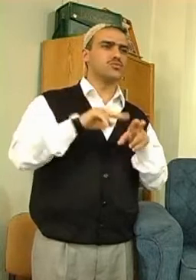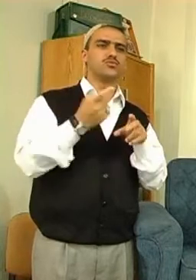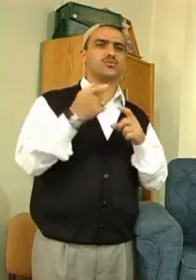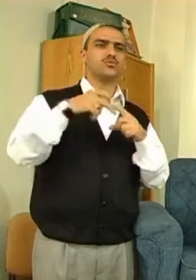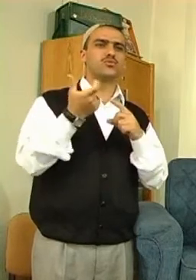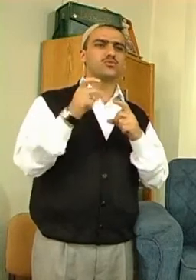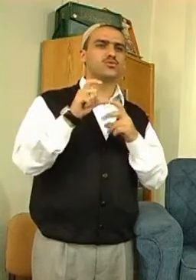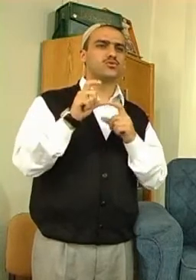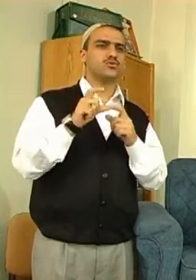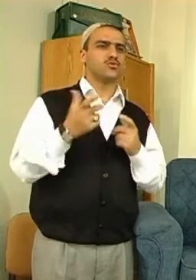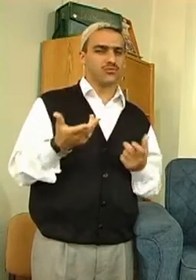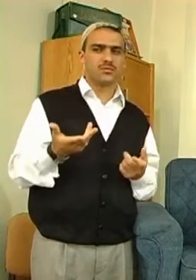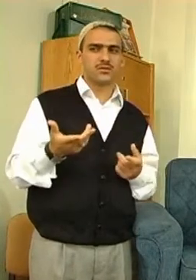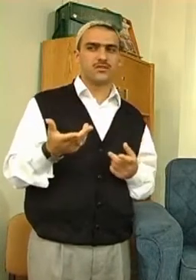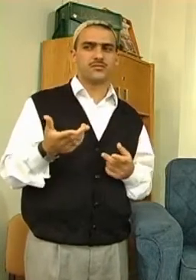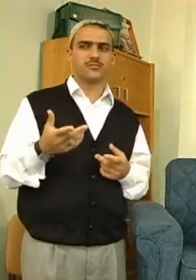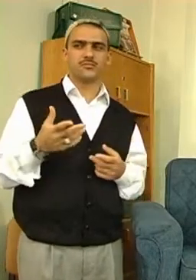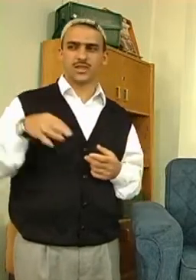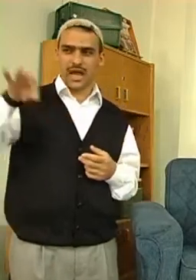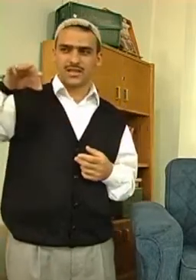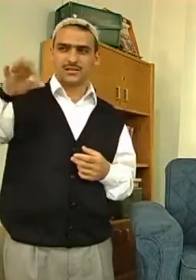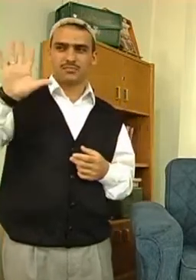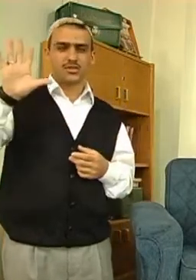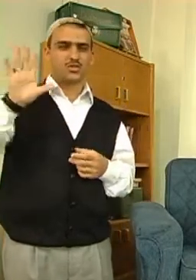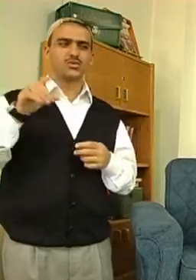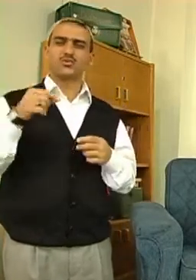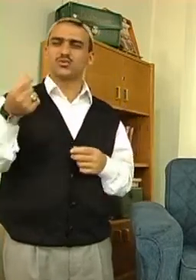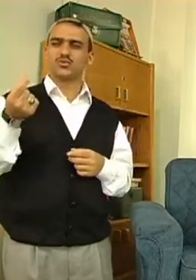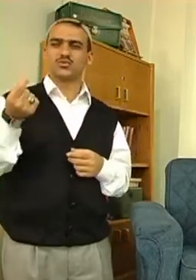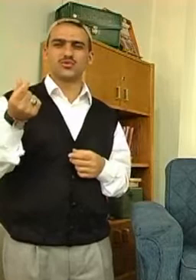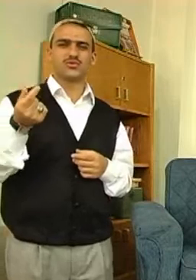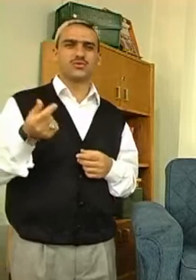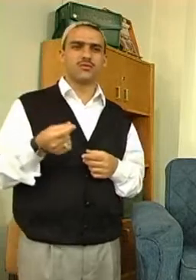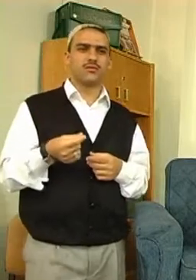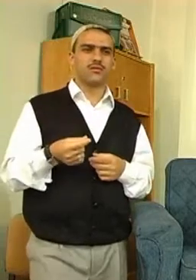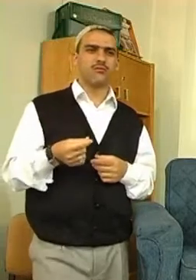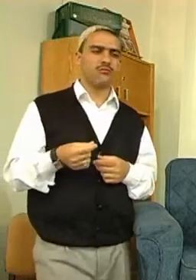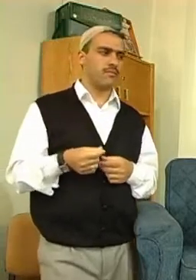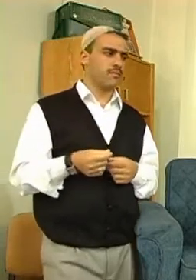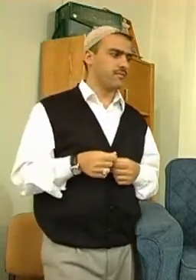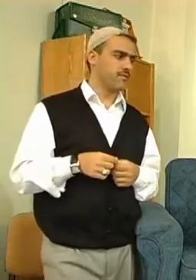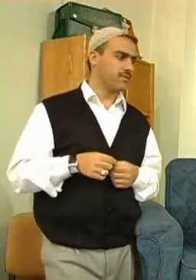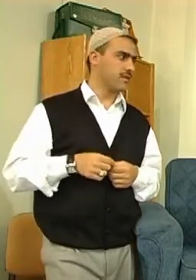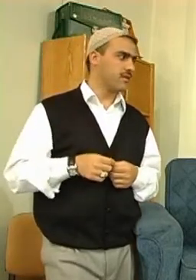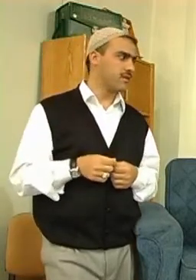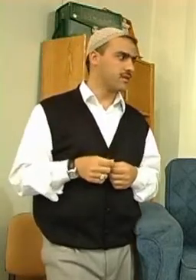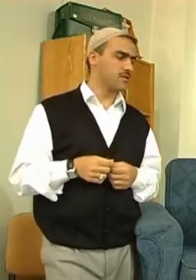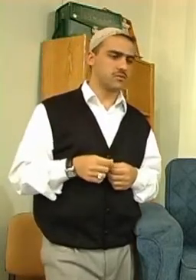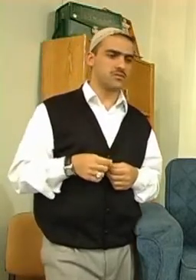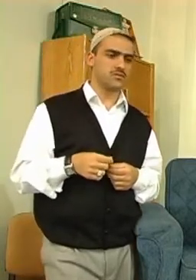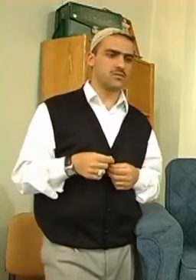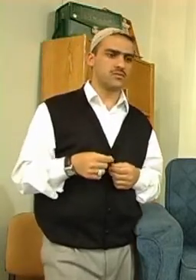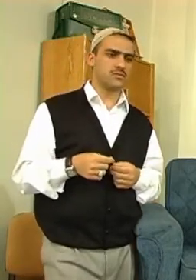değil mi? Şimdi kağıt 5 kuruş. Ona diyelim 5 kuruşluk bir sanat işlersin onun